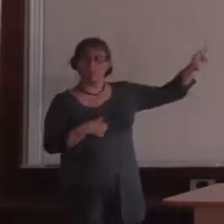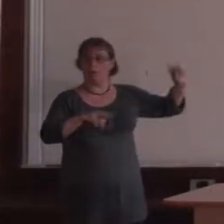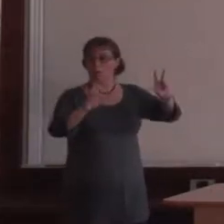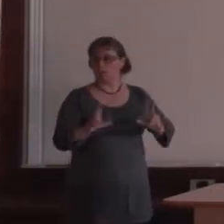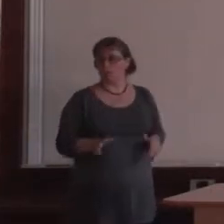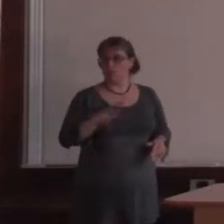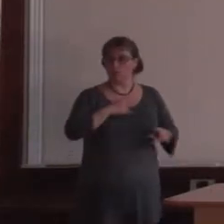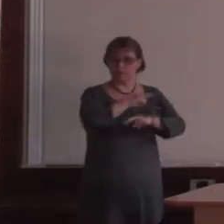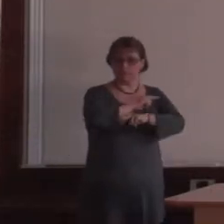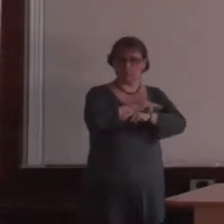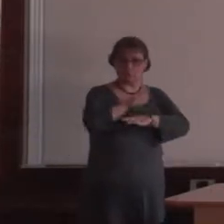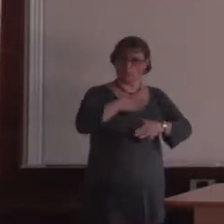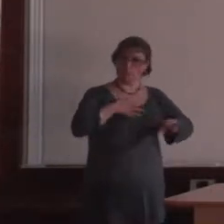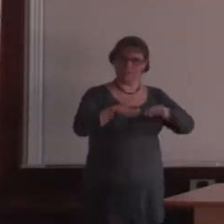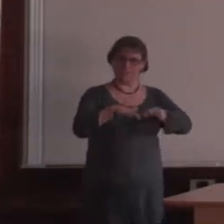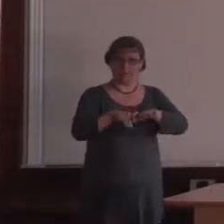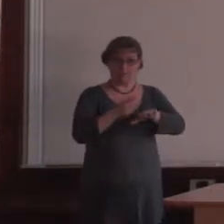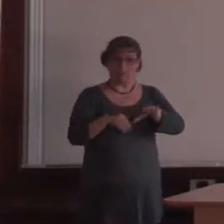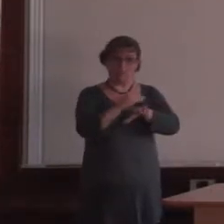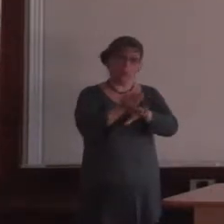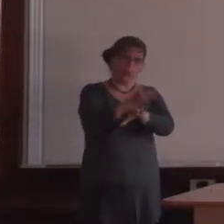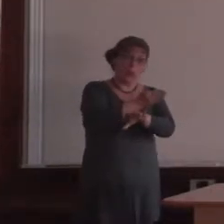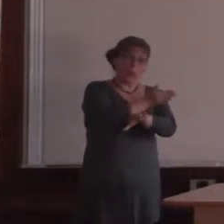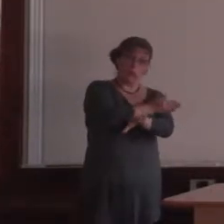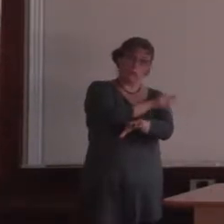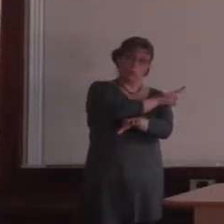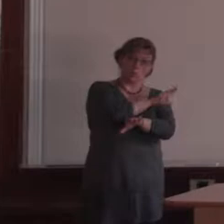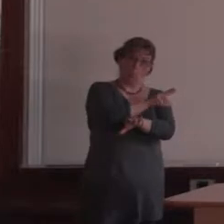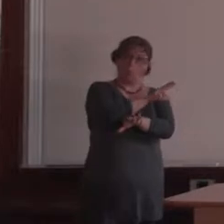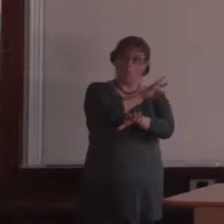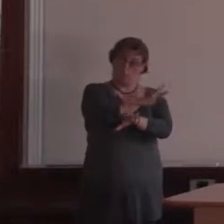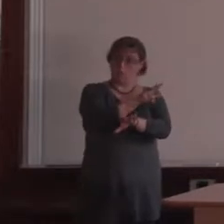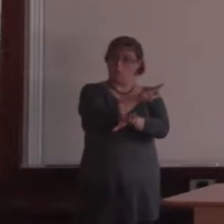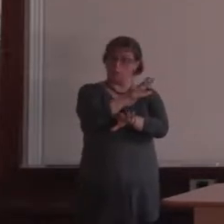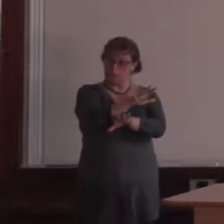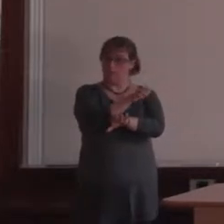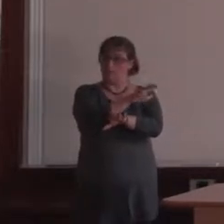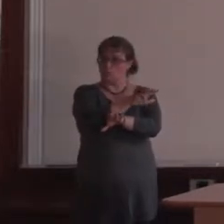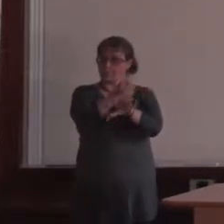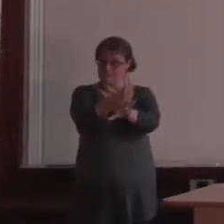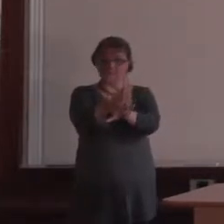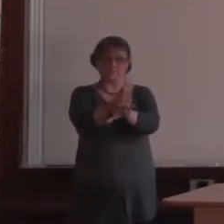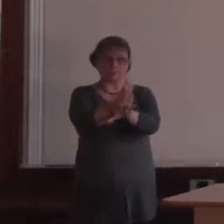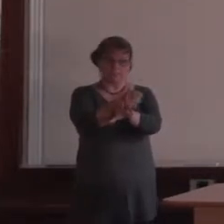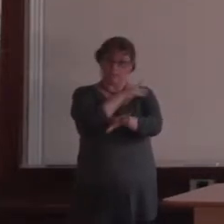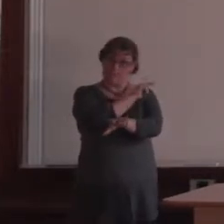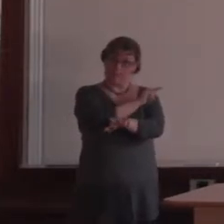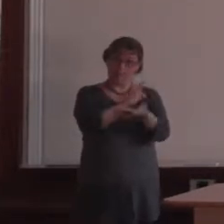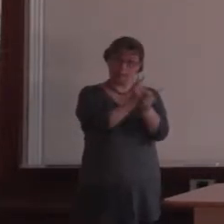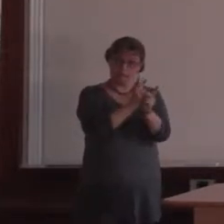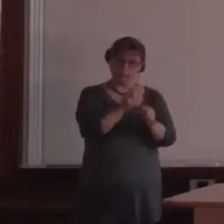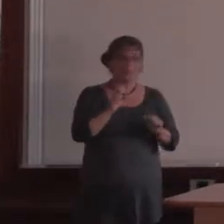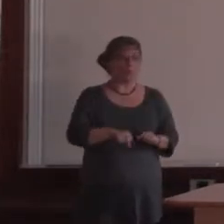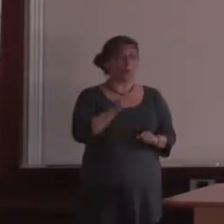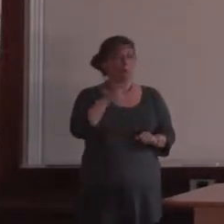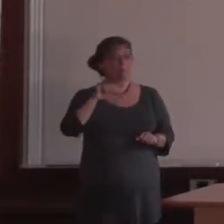également un Python 3.3, un 3.4, un 3.5, et deux versions de 3.6 qui ont été installées avec Python. Ça permet aussi d'installer PyPy ou